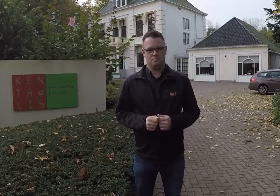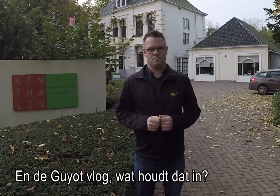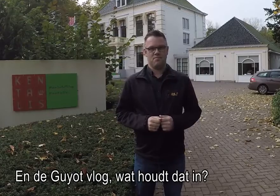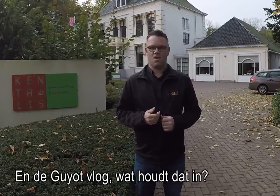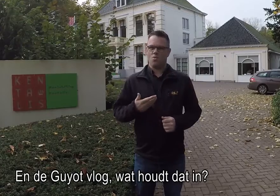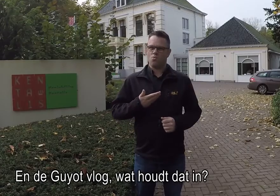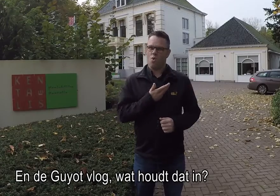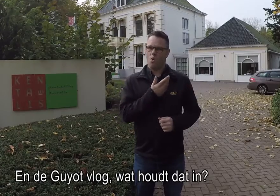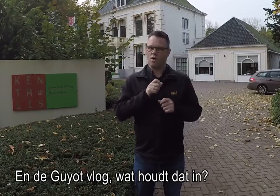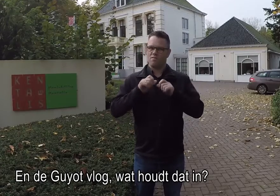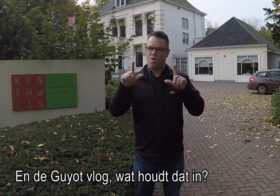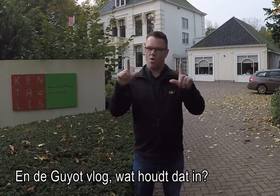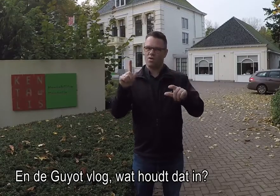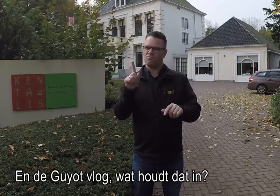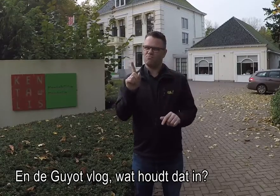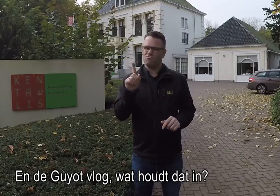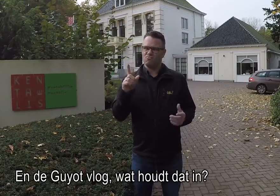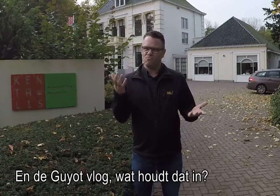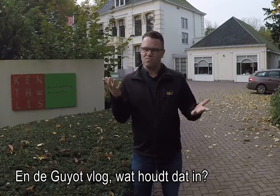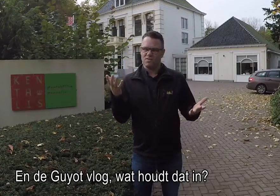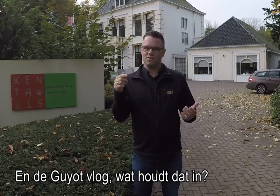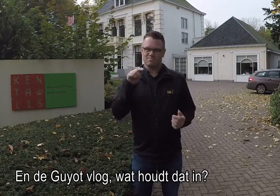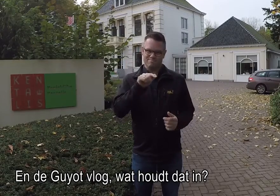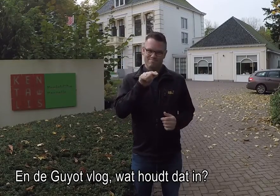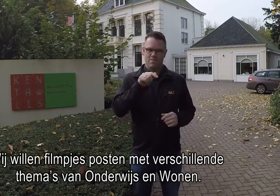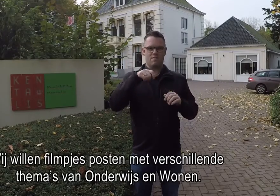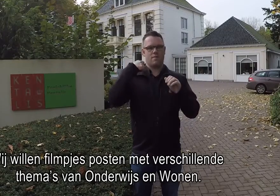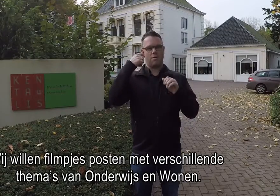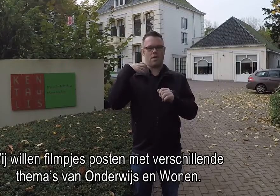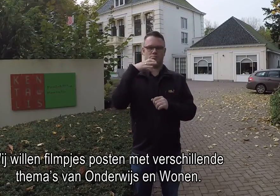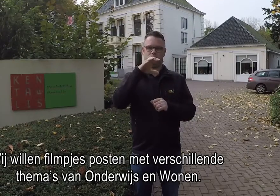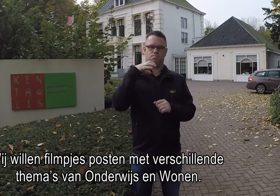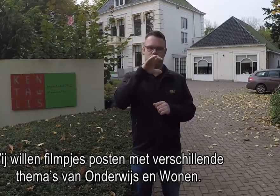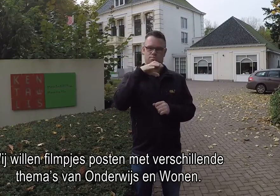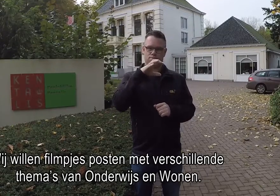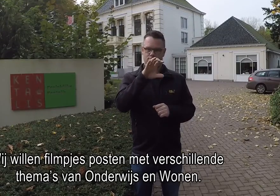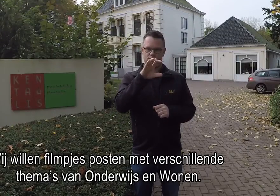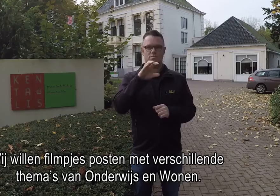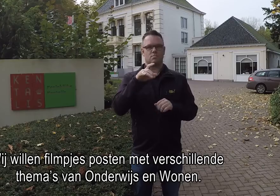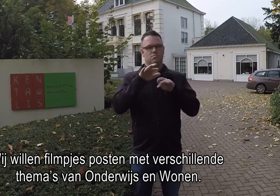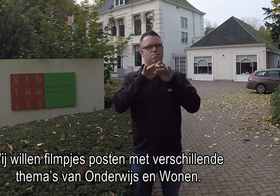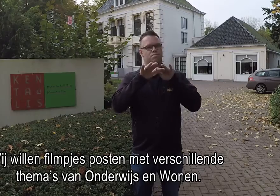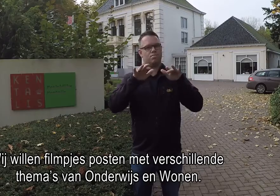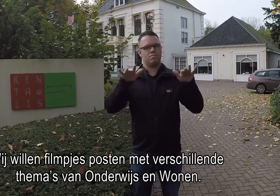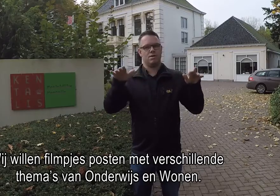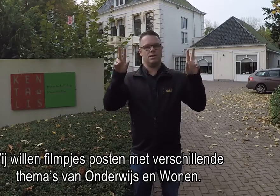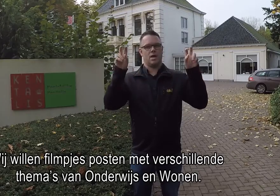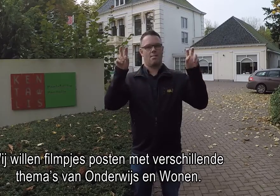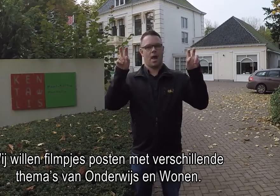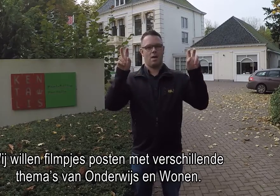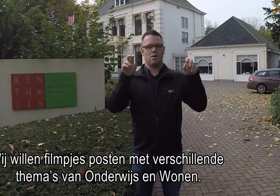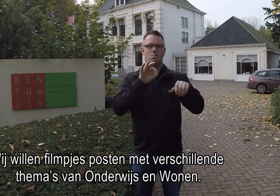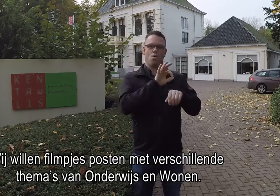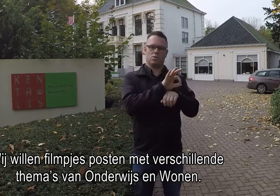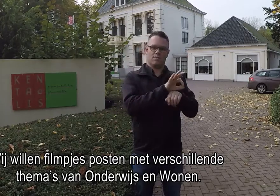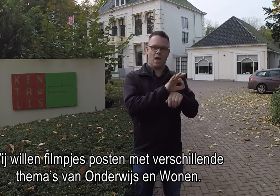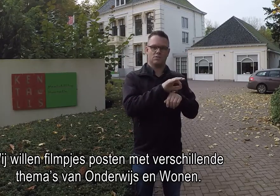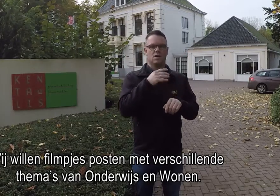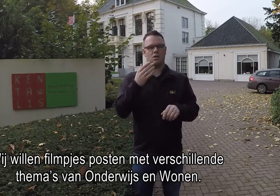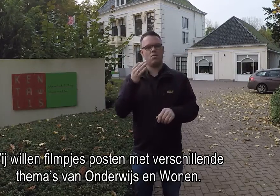En de GUJO-vlog, wat houdt dat in? Wij willen filmpjes posten met verschillende thema's